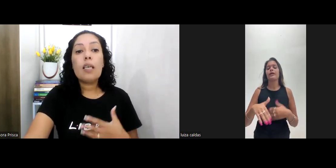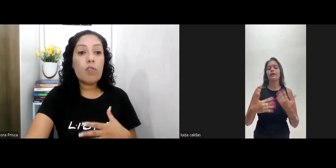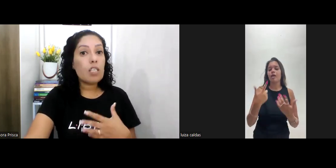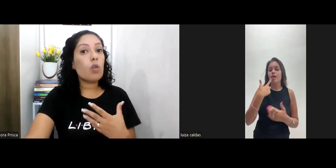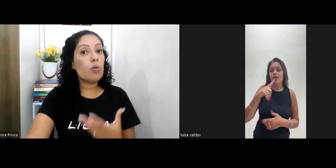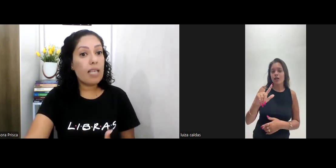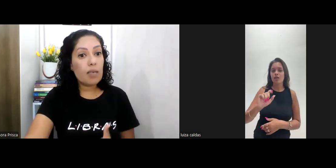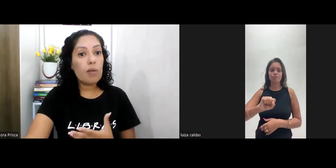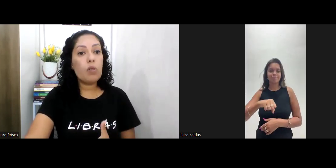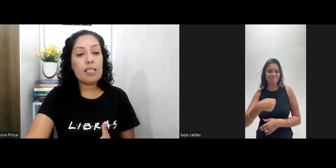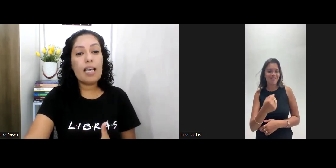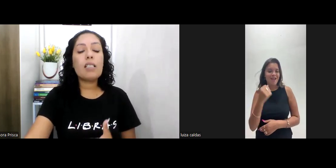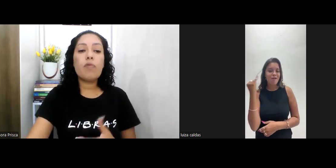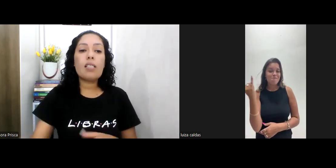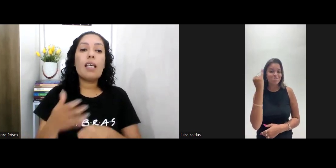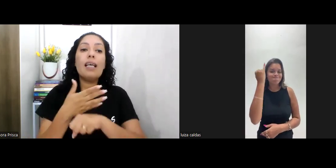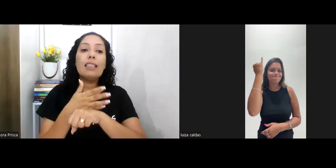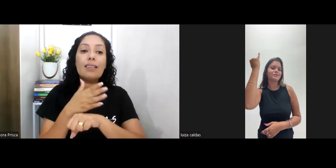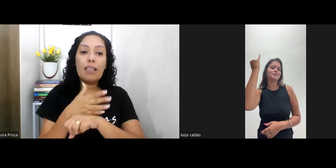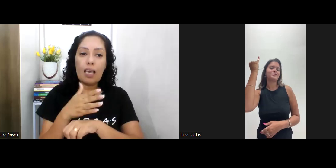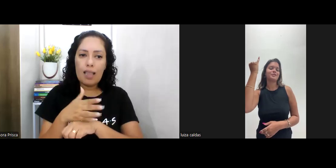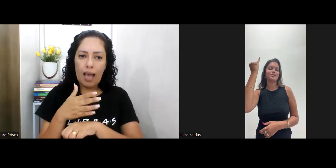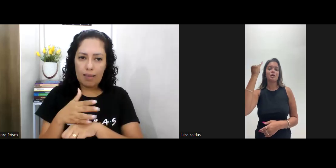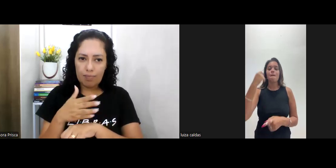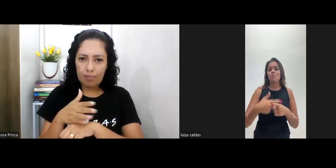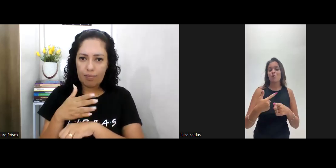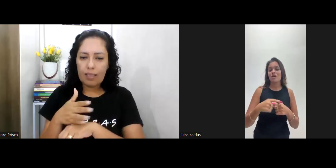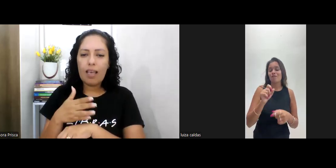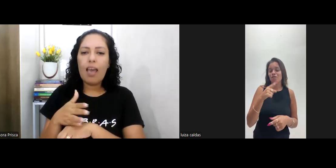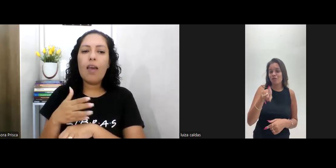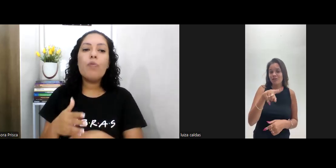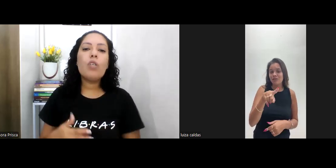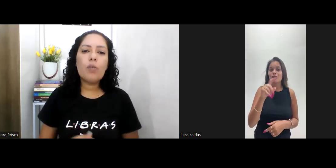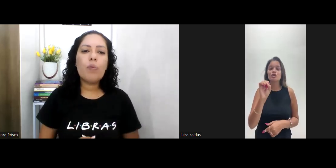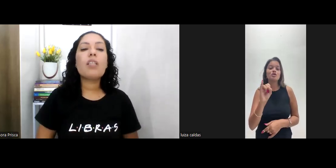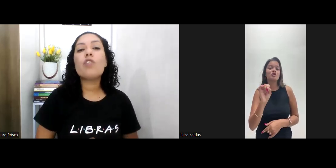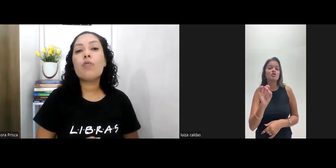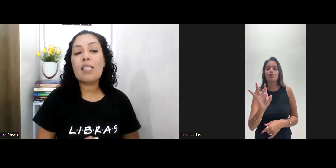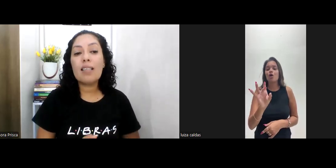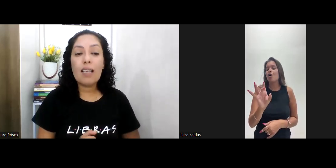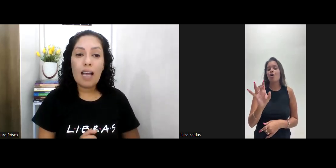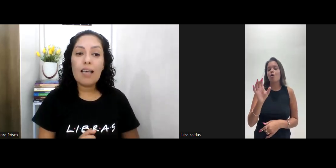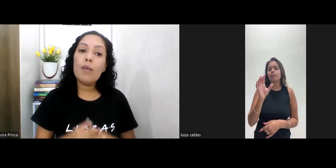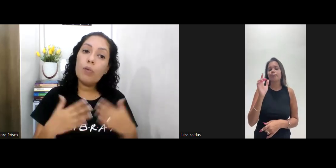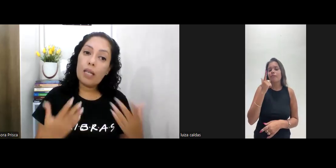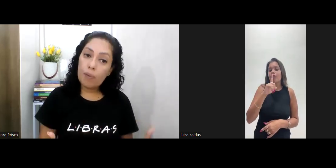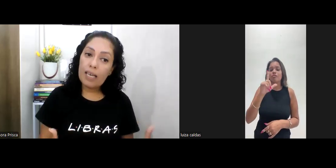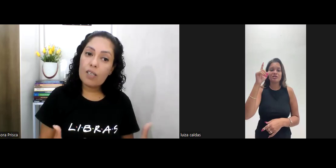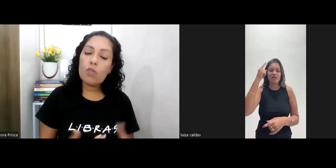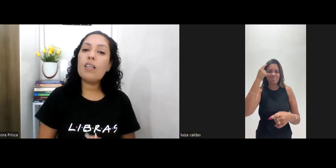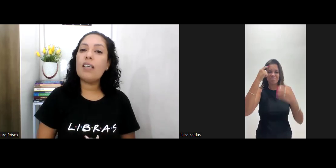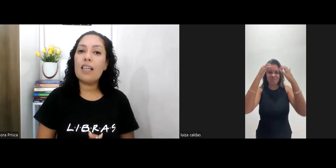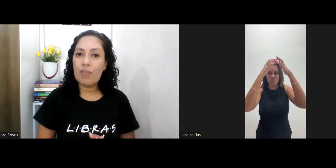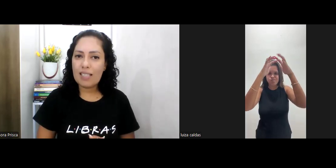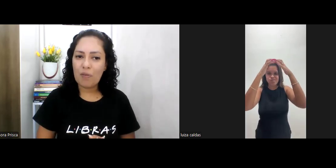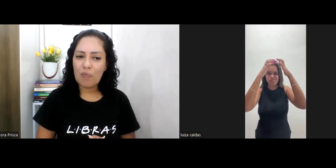importante e você só consegue memorizar se você treinar. É muito importante você treinar e para